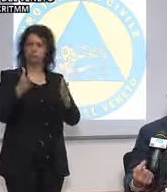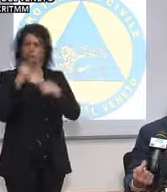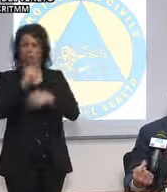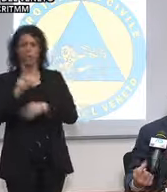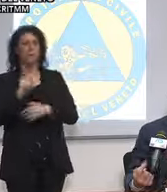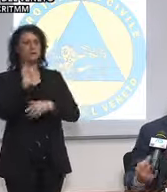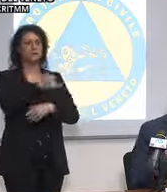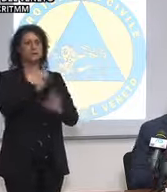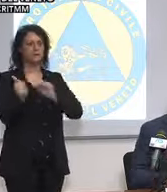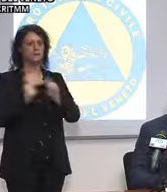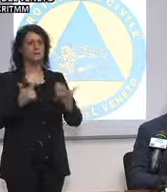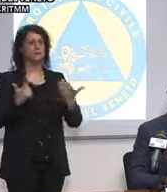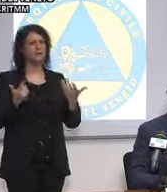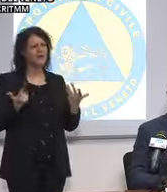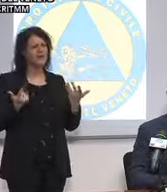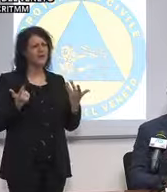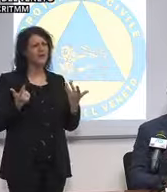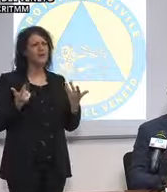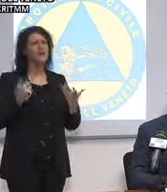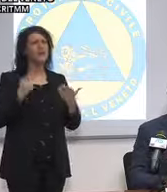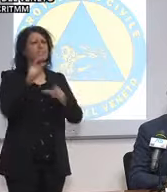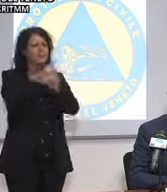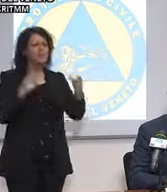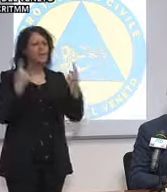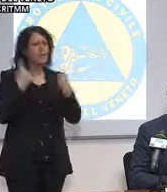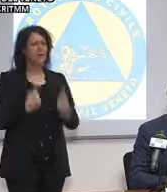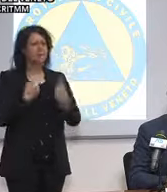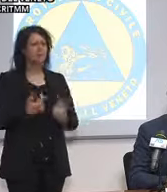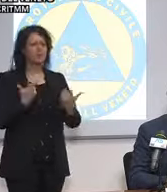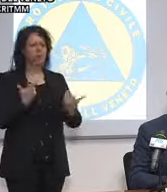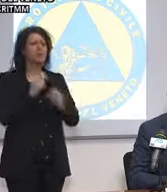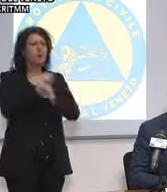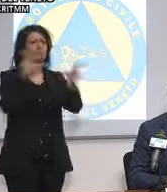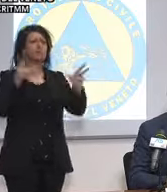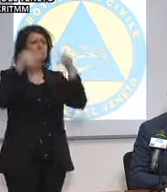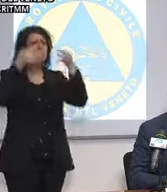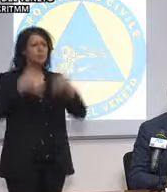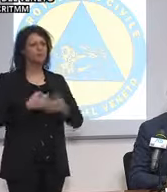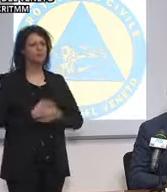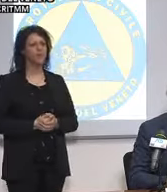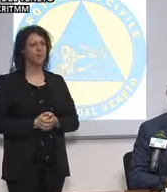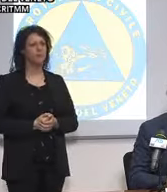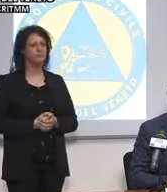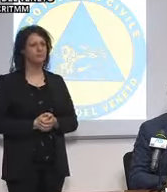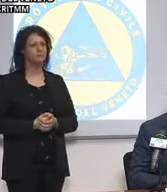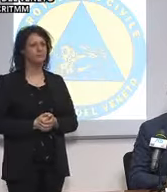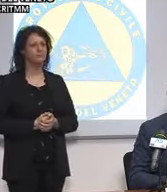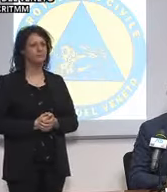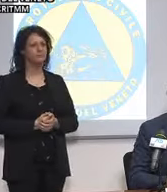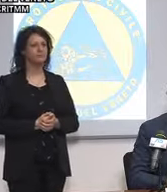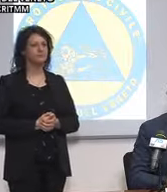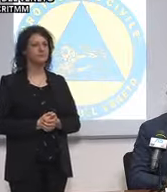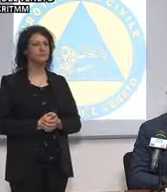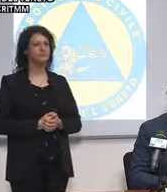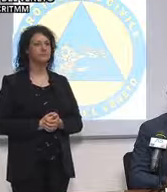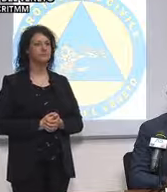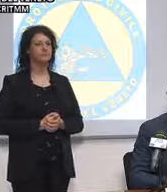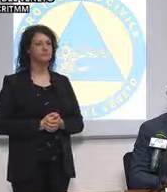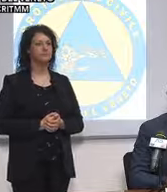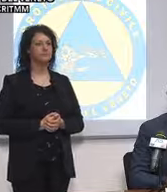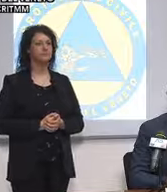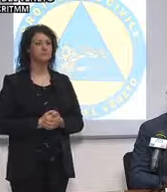una conferenza stampa o una comunicazione ufficiale. Io penso che non abbia fatto nulla, peraltro ci sono altri